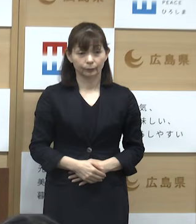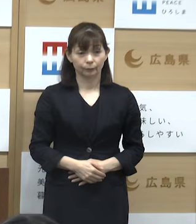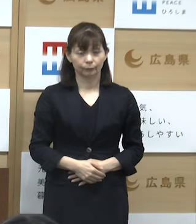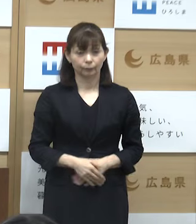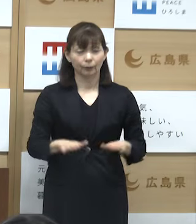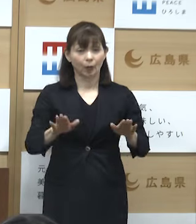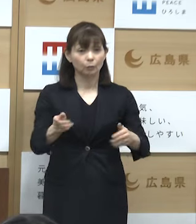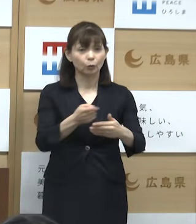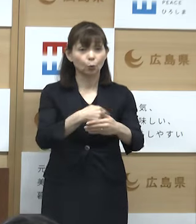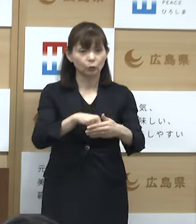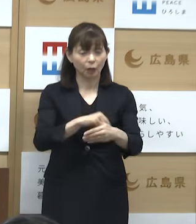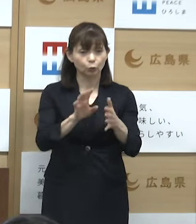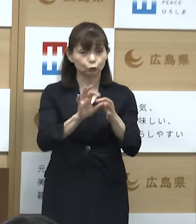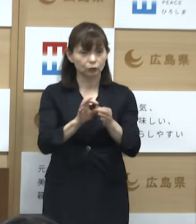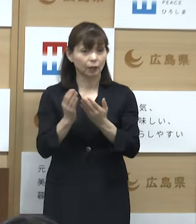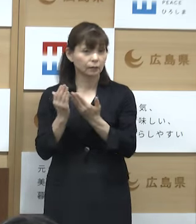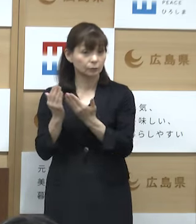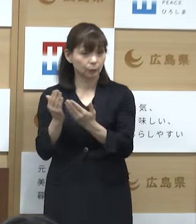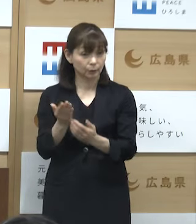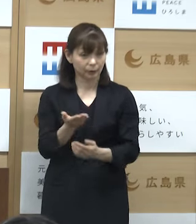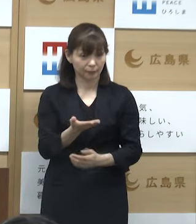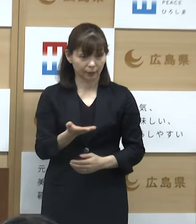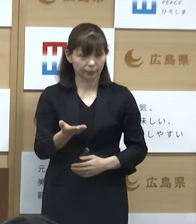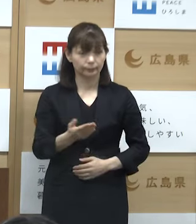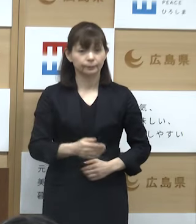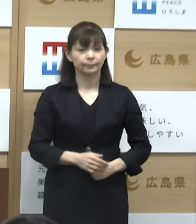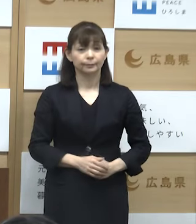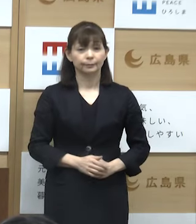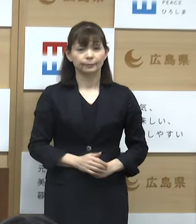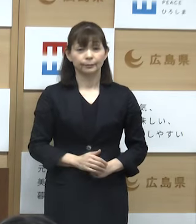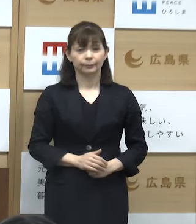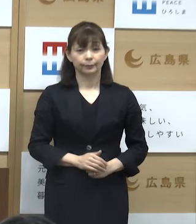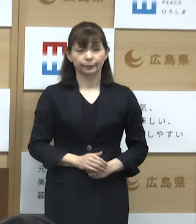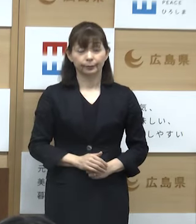この件について質問がある者はお願いします。